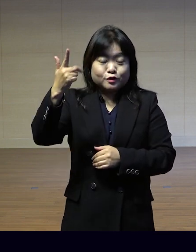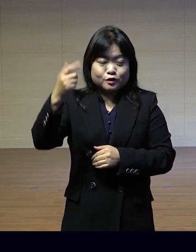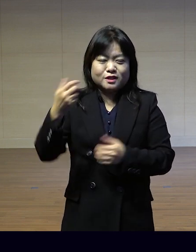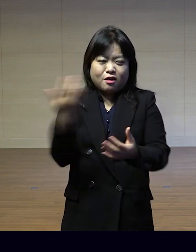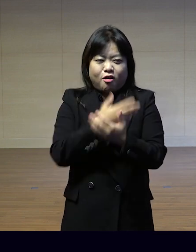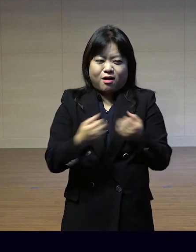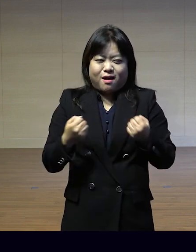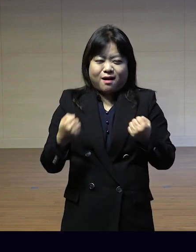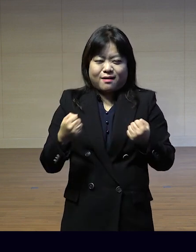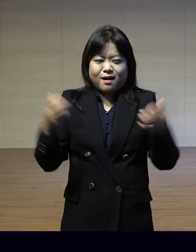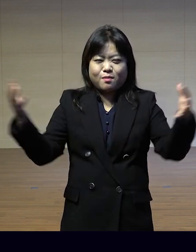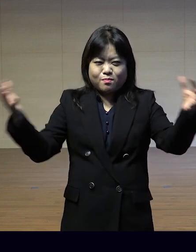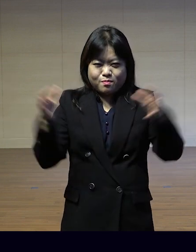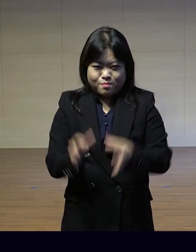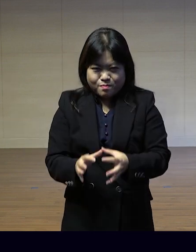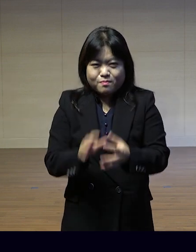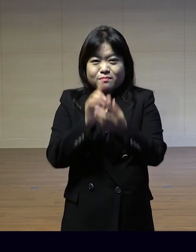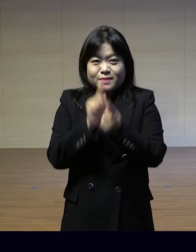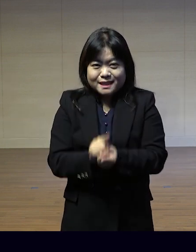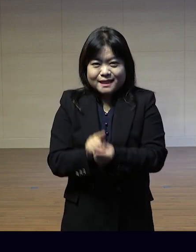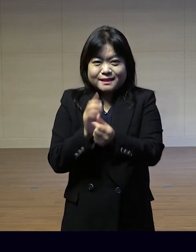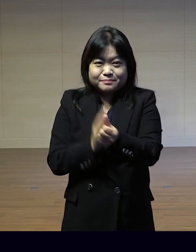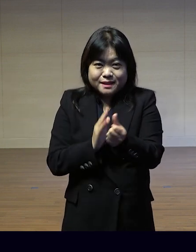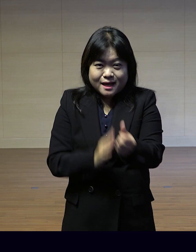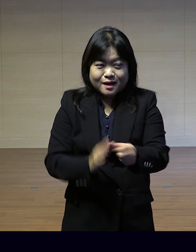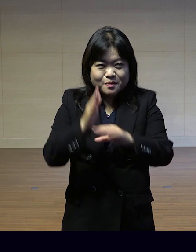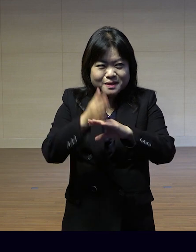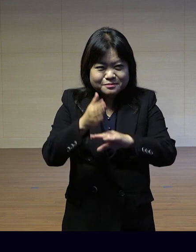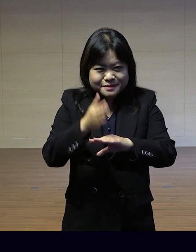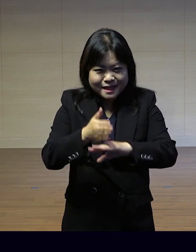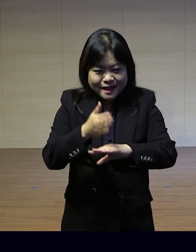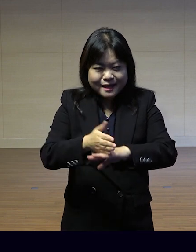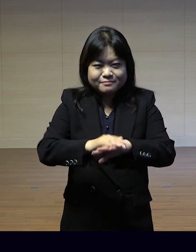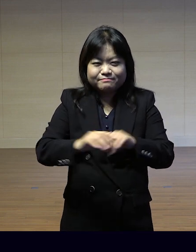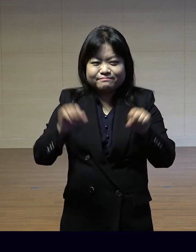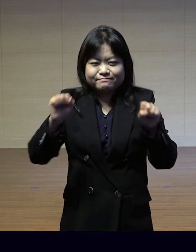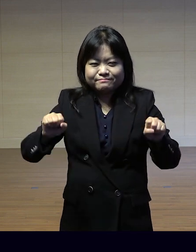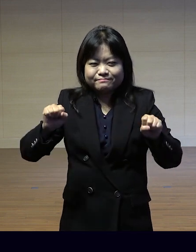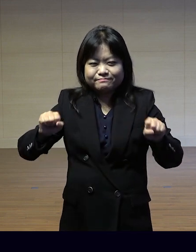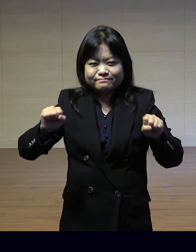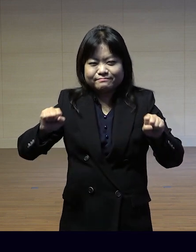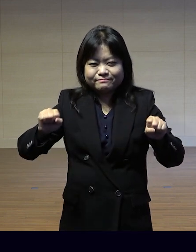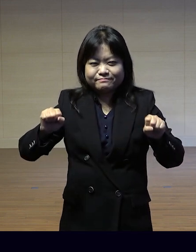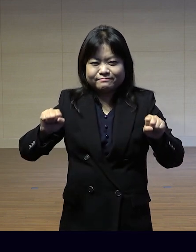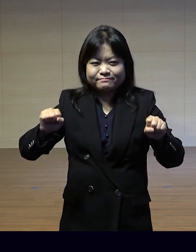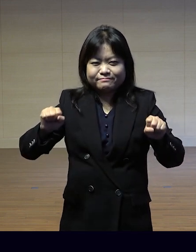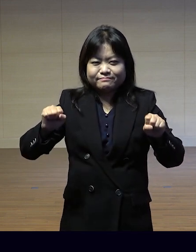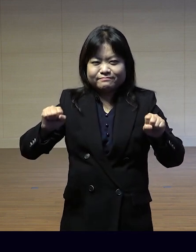시간에도 건강한 모습으로 이 자리에서 여러분들 만나 뵙도록 하겠습니다. 고맙습니다. 안녕히 들어가십시오.